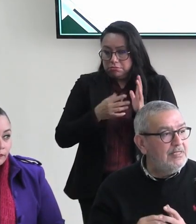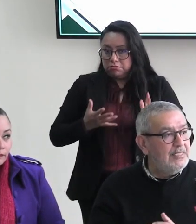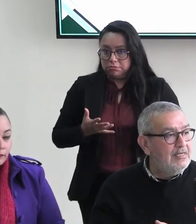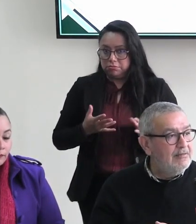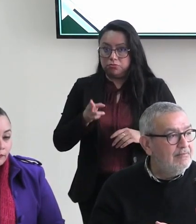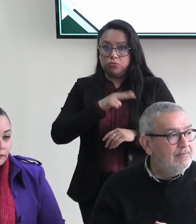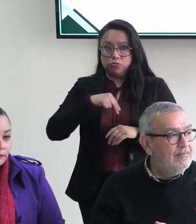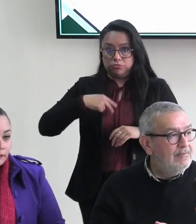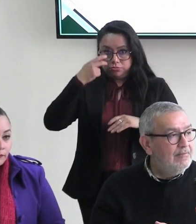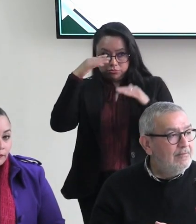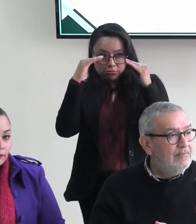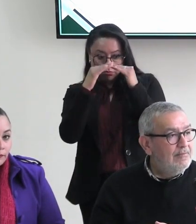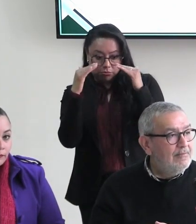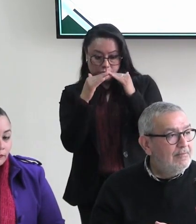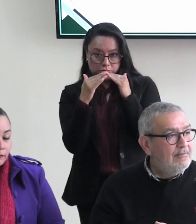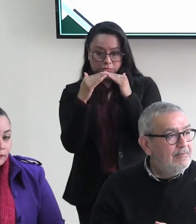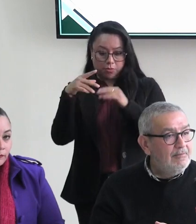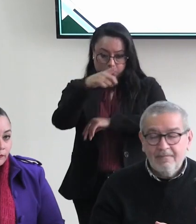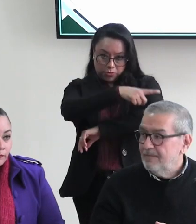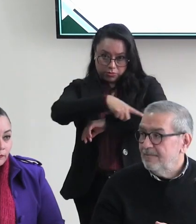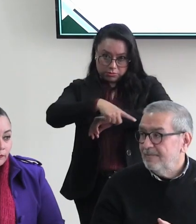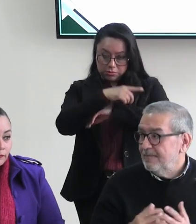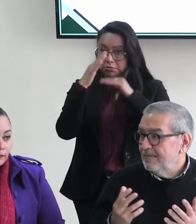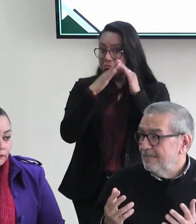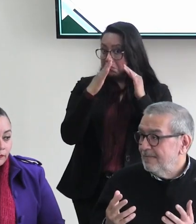una vivienda?